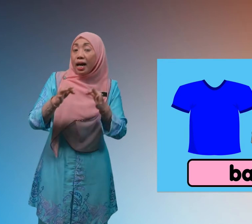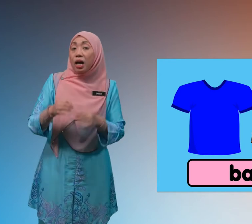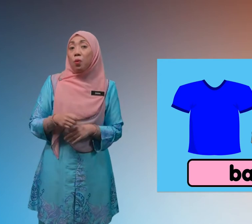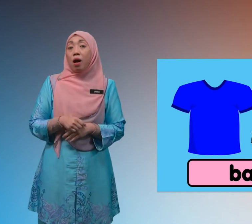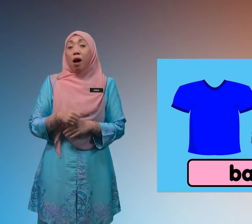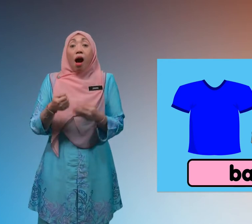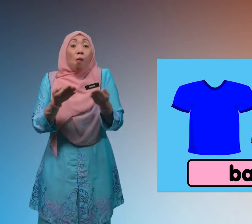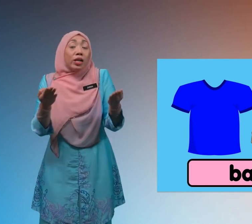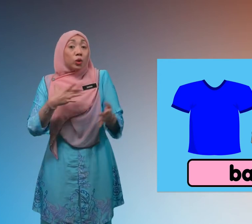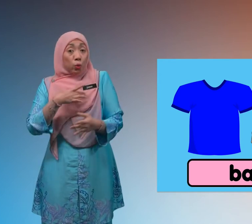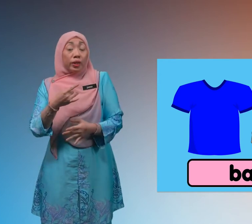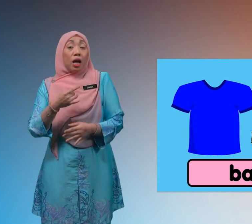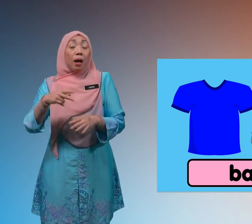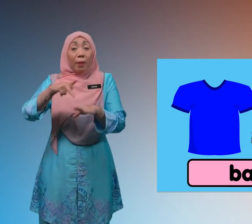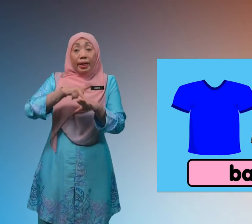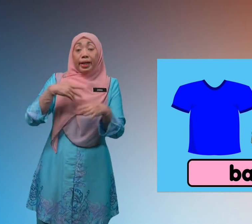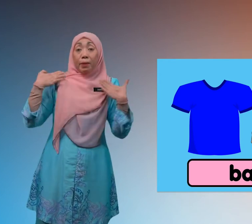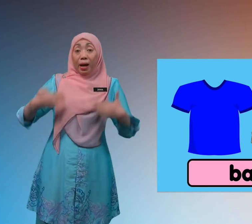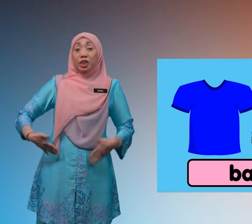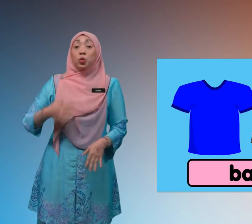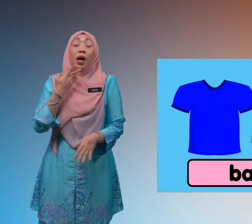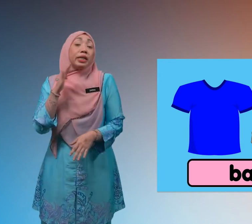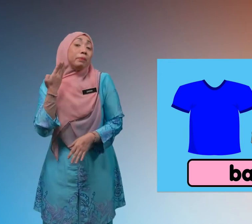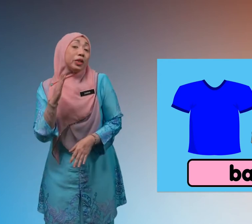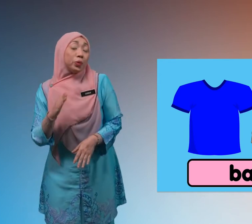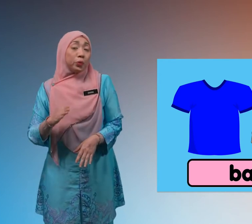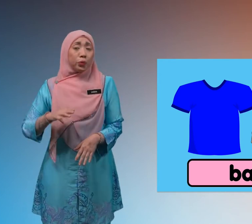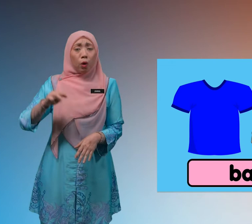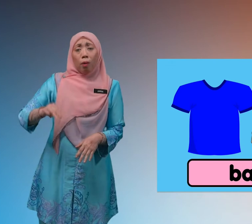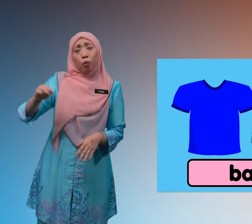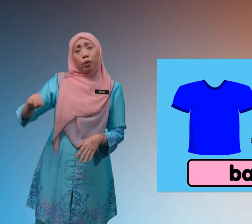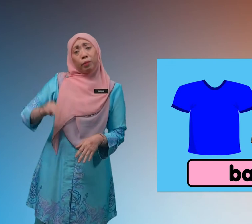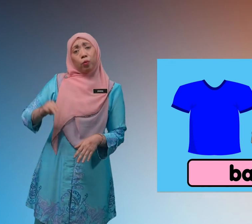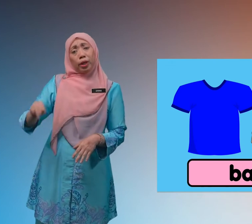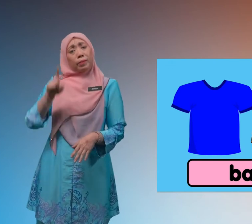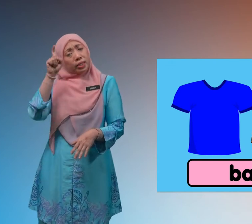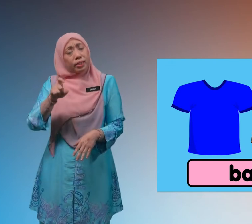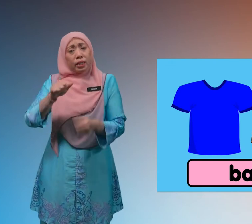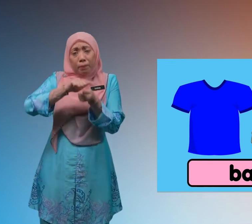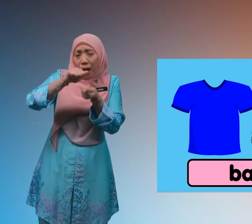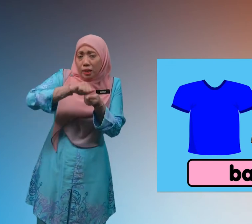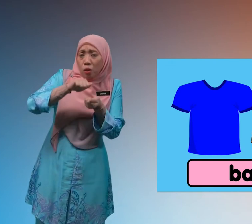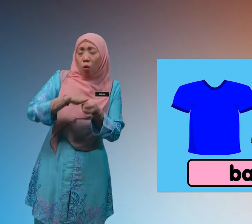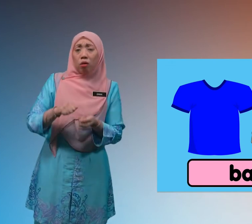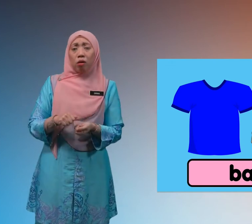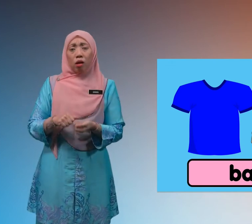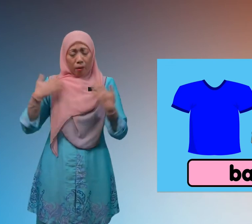Kalau awak suka pakai baju warna biru, murid-murid mesti basuh